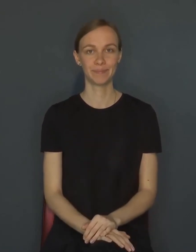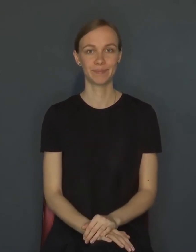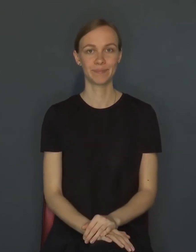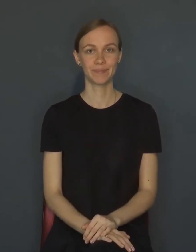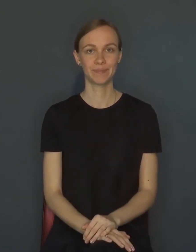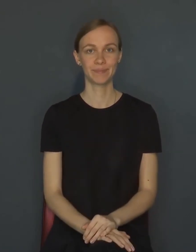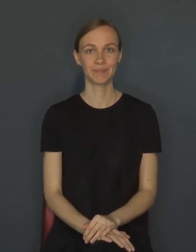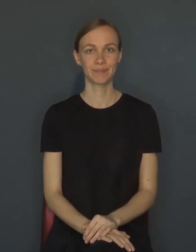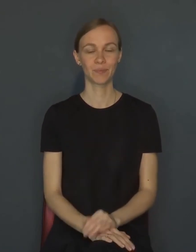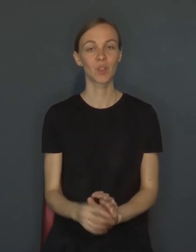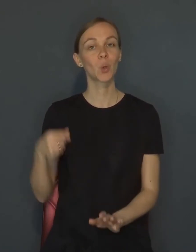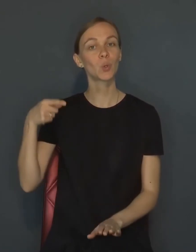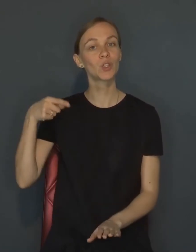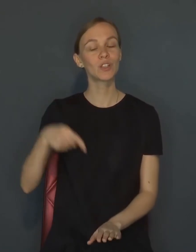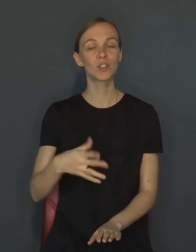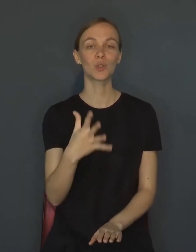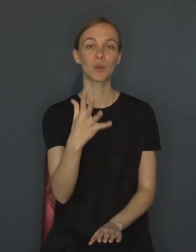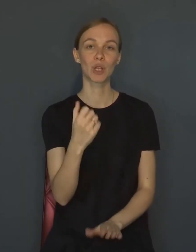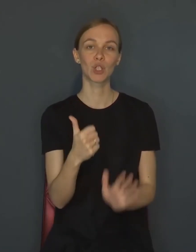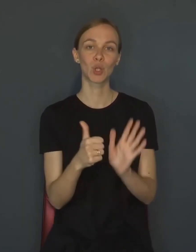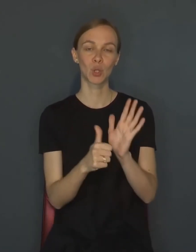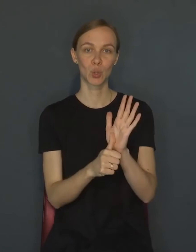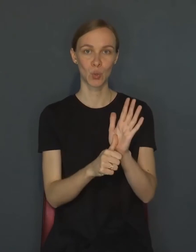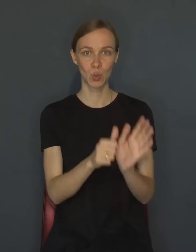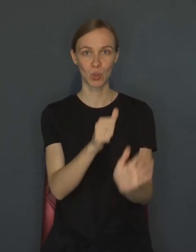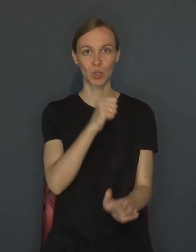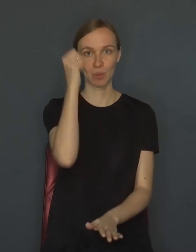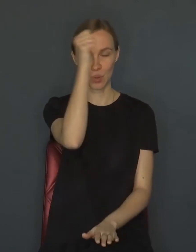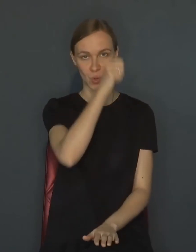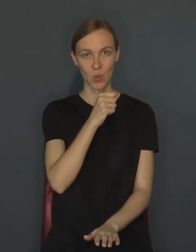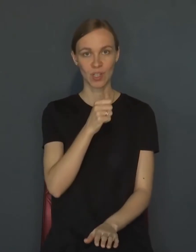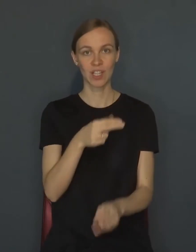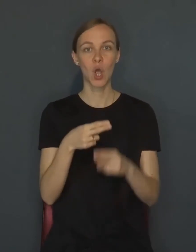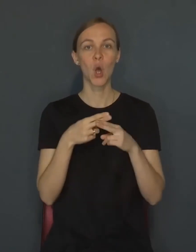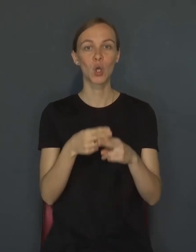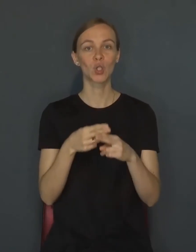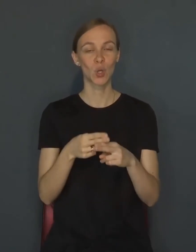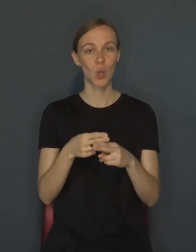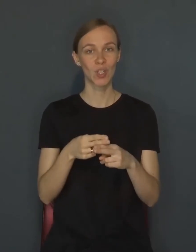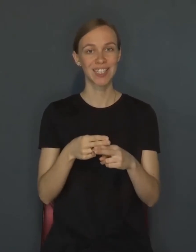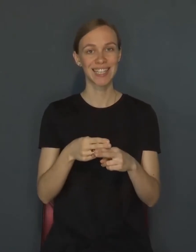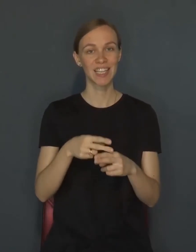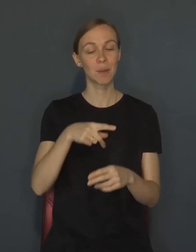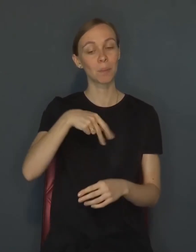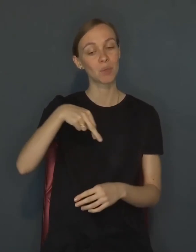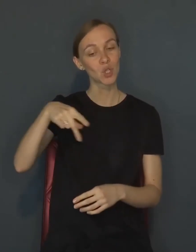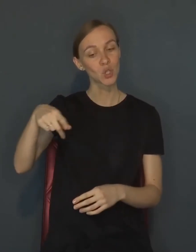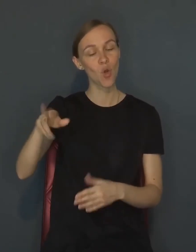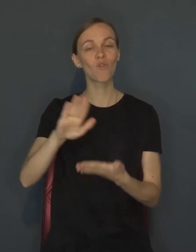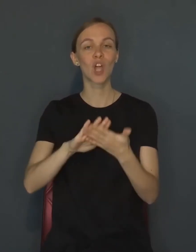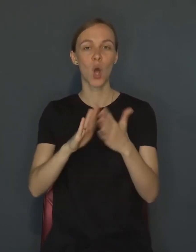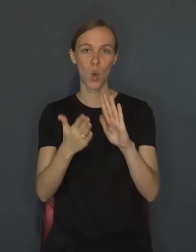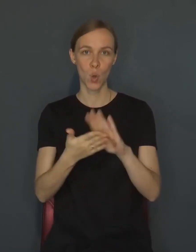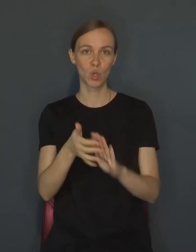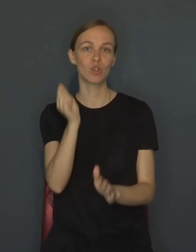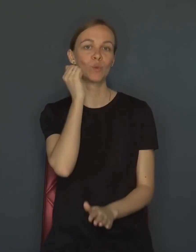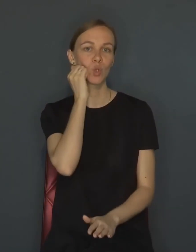У 1506 році Острозький пішов на угоду з московським царем